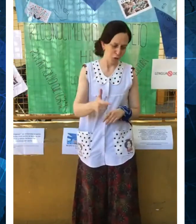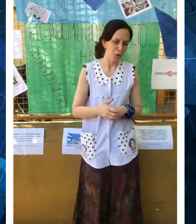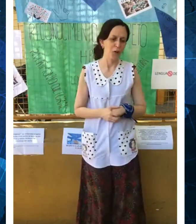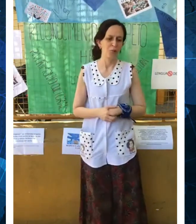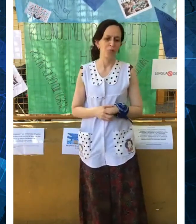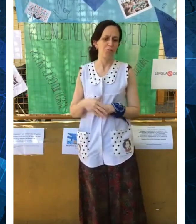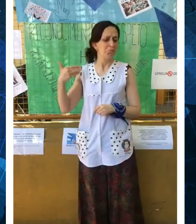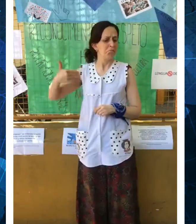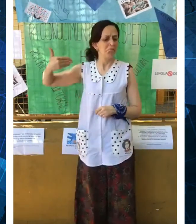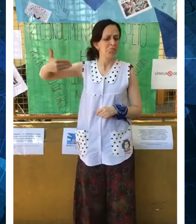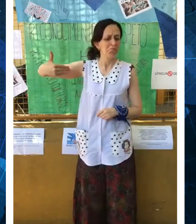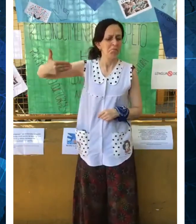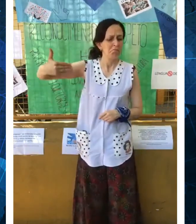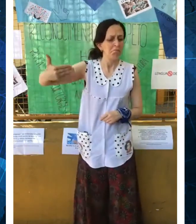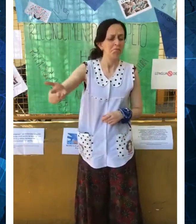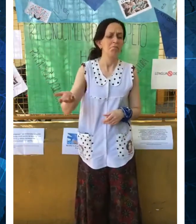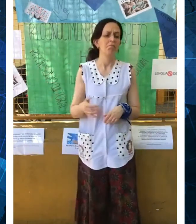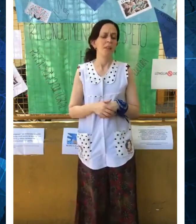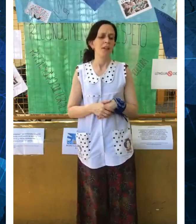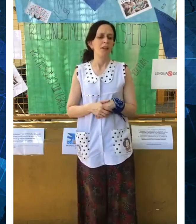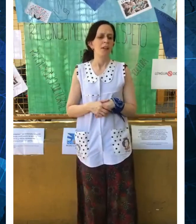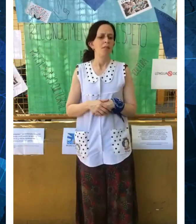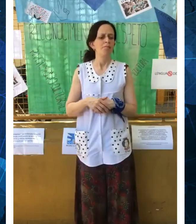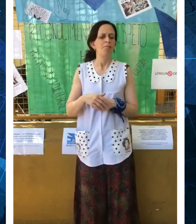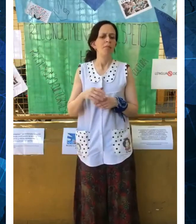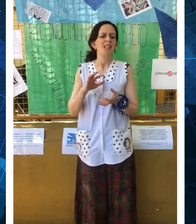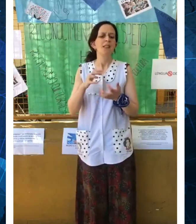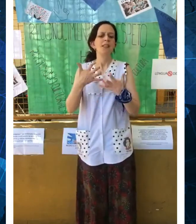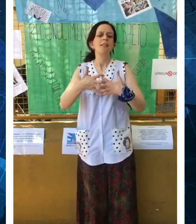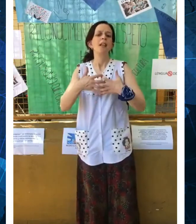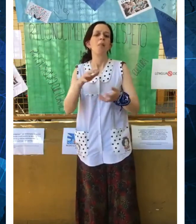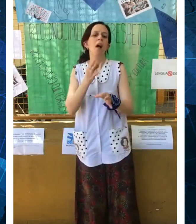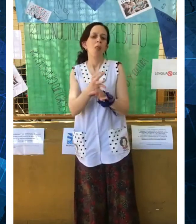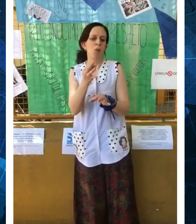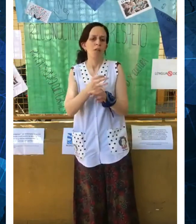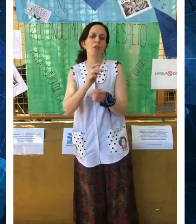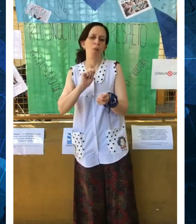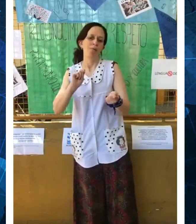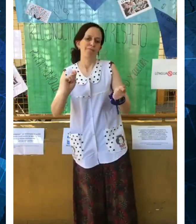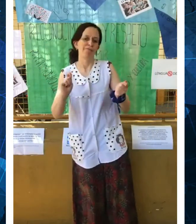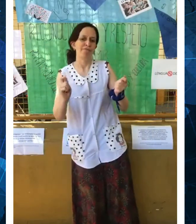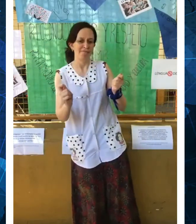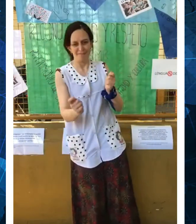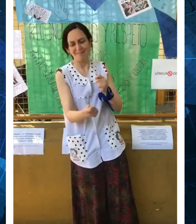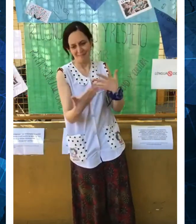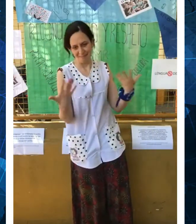Yo me formé en la carrera terciaria como profesora de sordos, continué mi carrera.